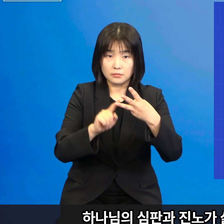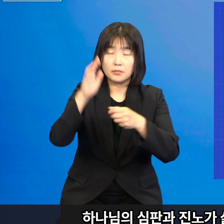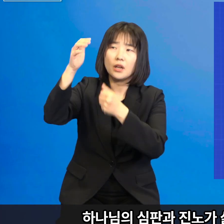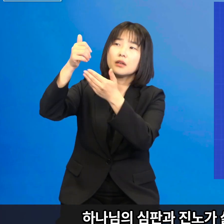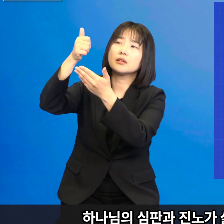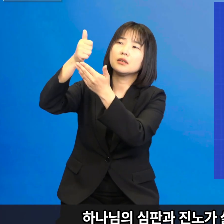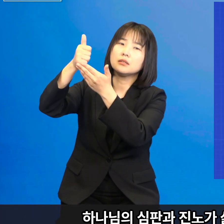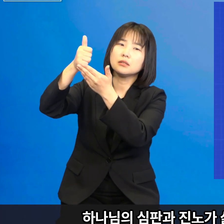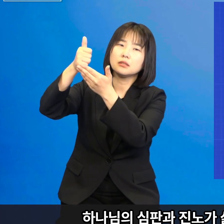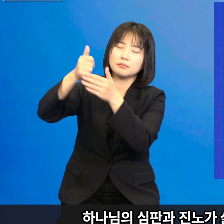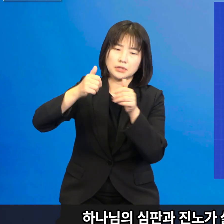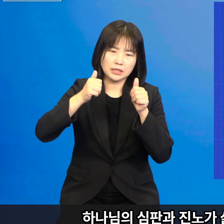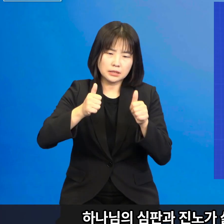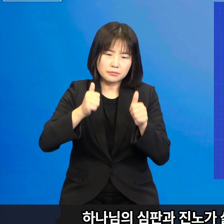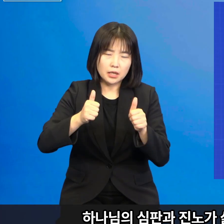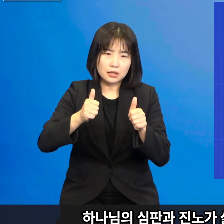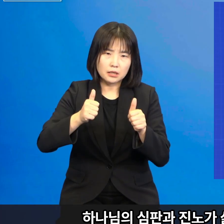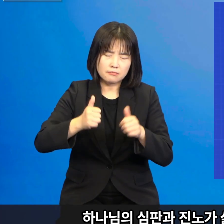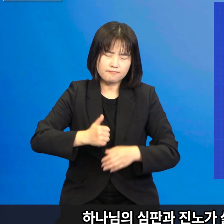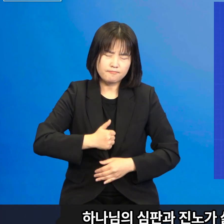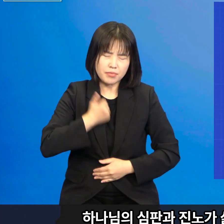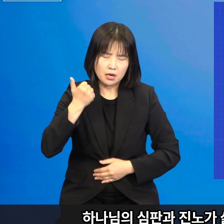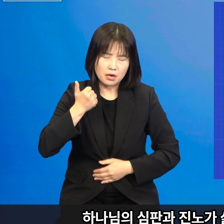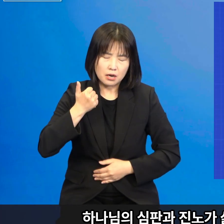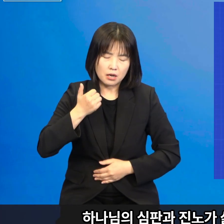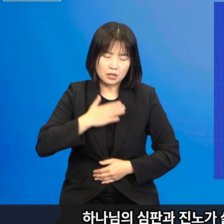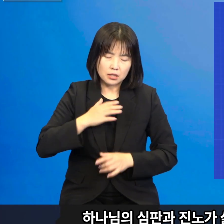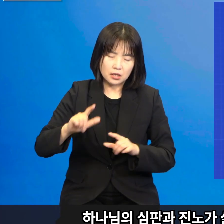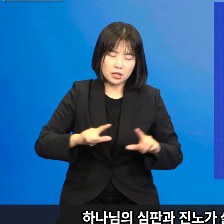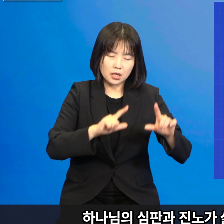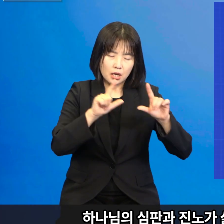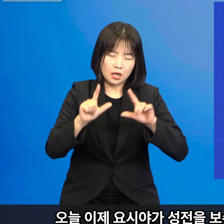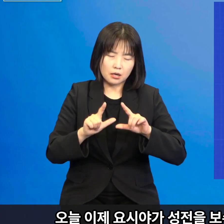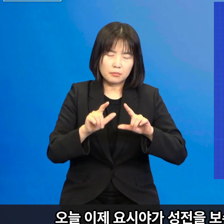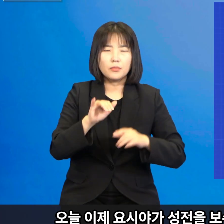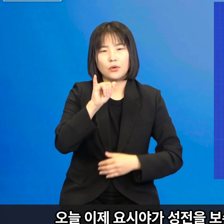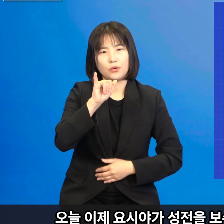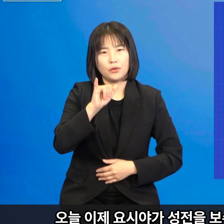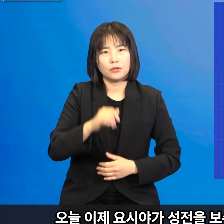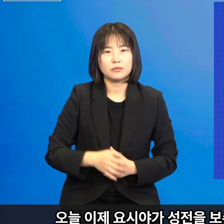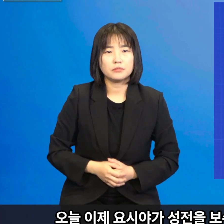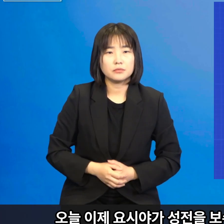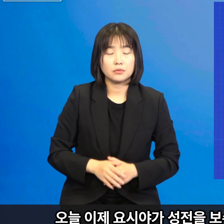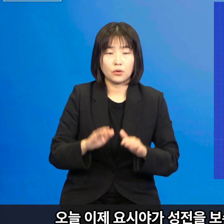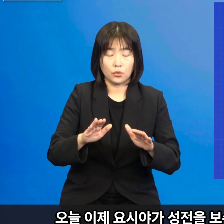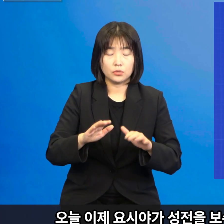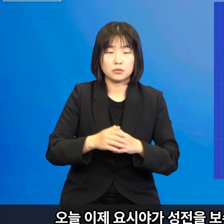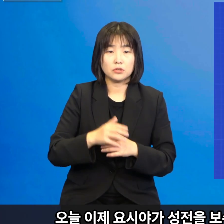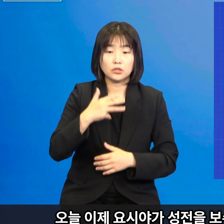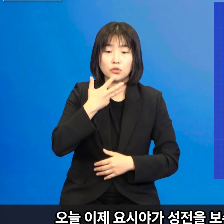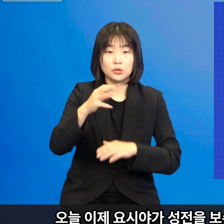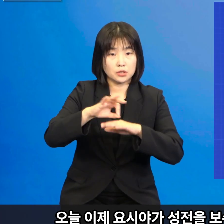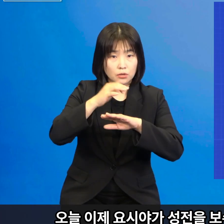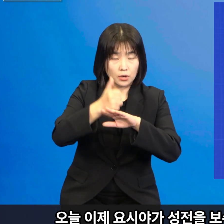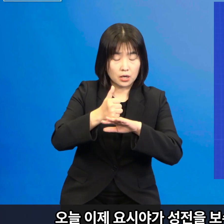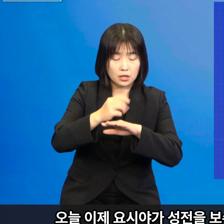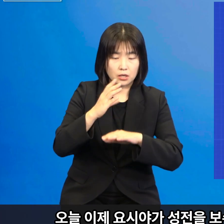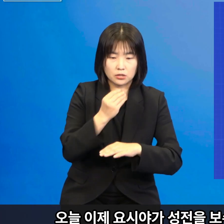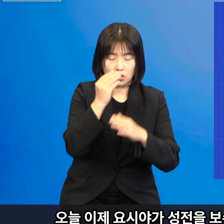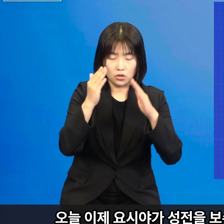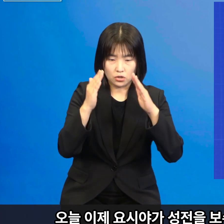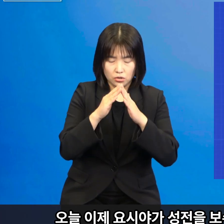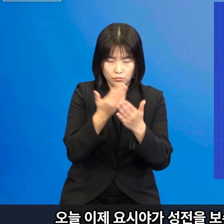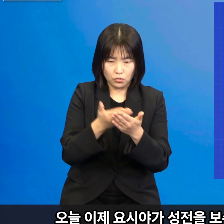하나님의 심판과 진노가 삶 가운데 벌어지게 됩니다. 오늘 이제 요시야가 성전을 보수하는 가운데